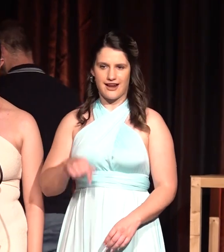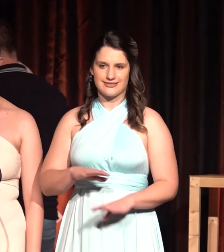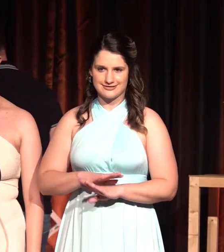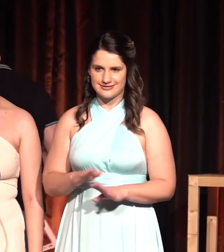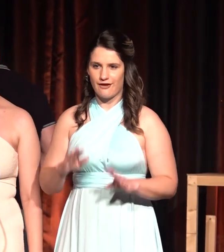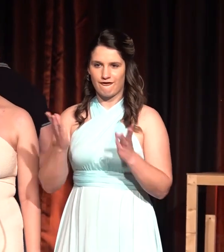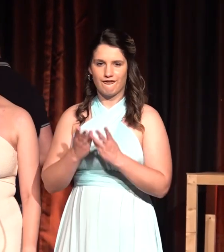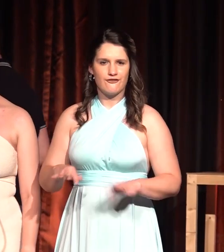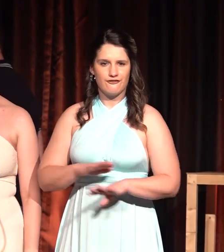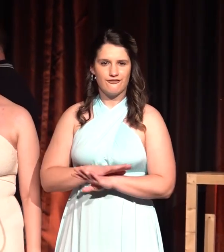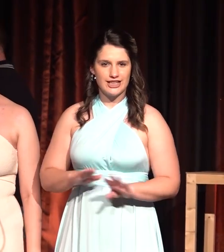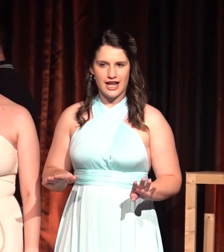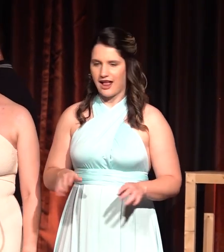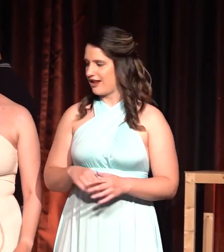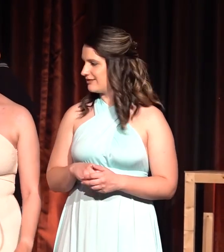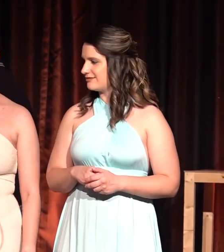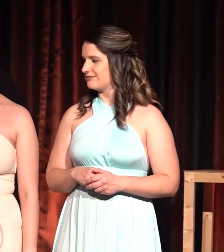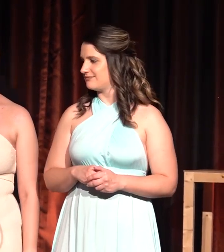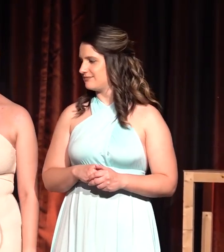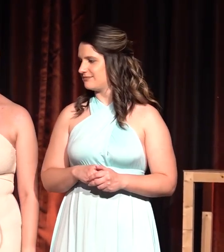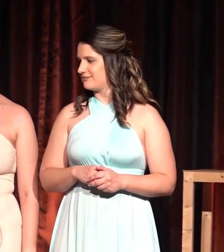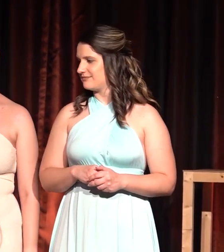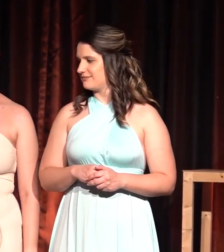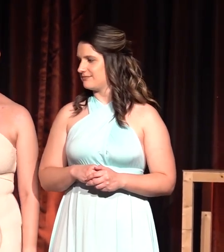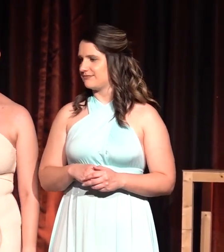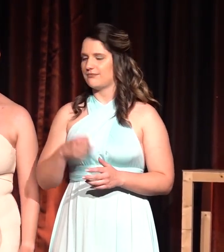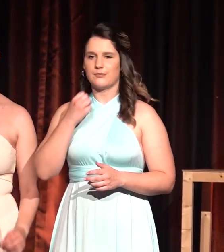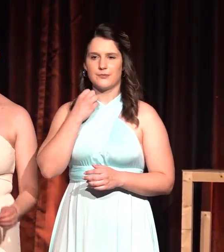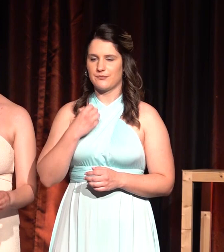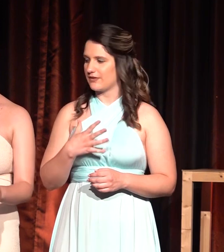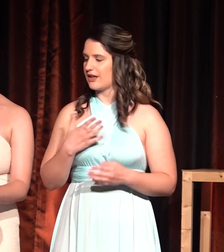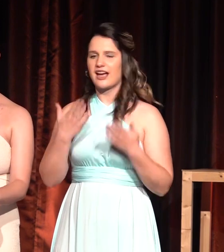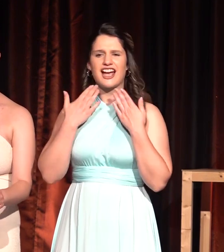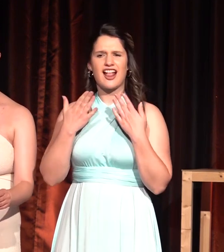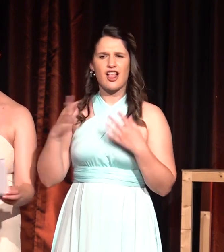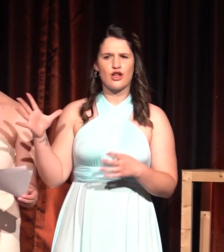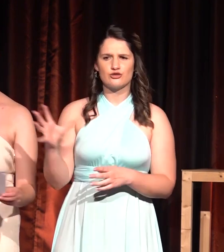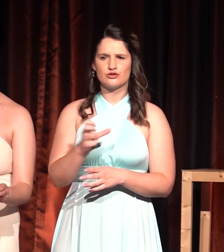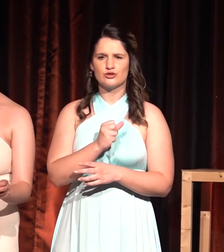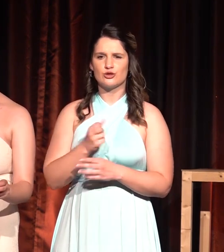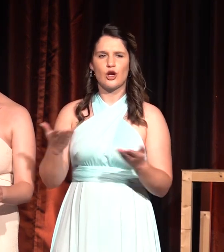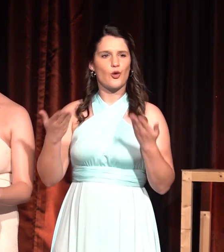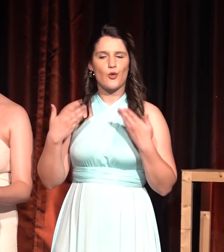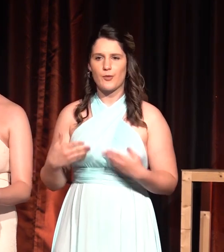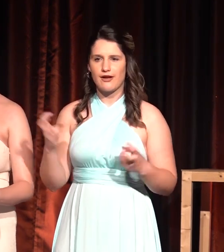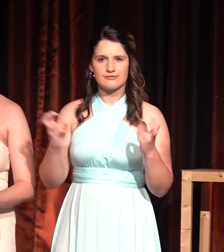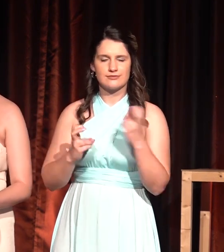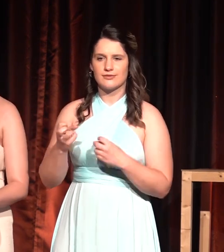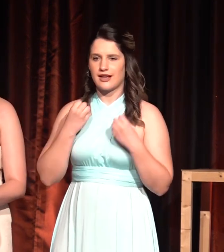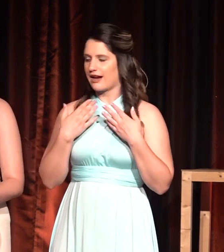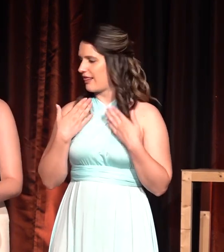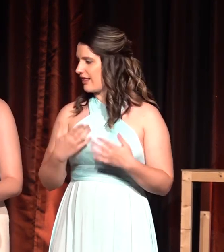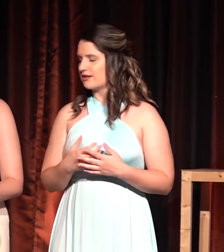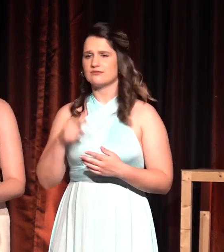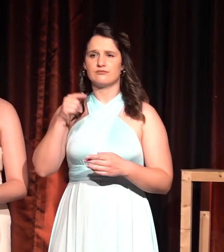Sí, donem l'acte per acabat. Esperem que hagueu passat una estona agradable. Gràcies a tots i a totes per acompanyar-nos en un moment tan especial.